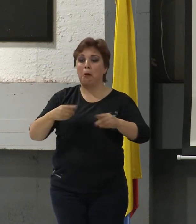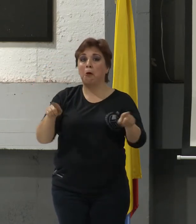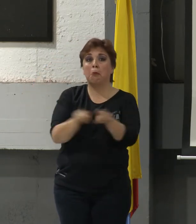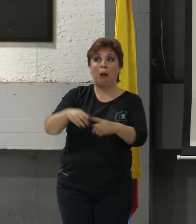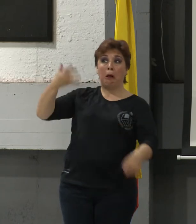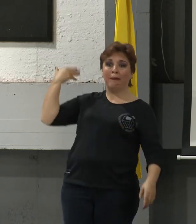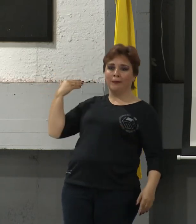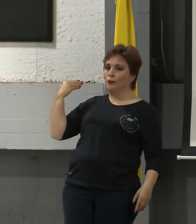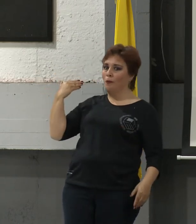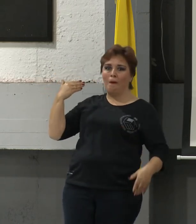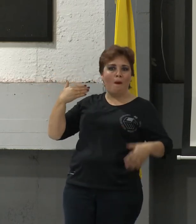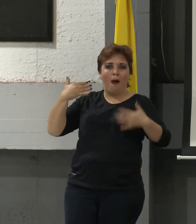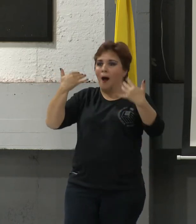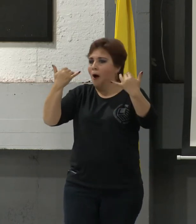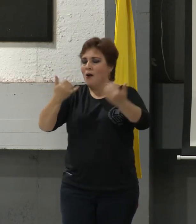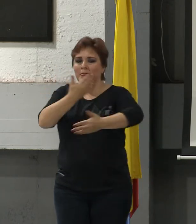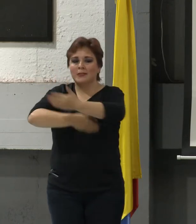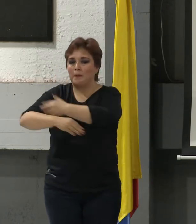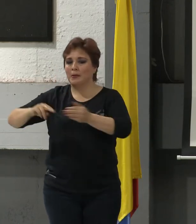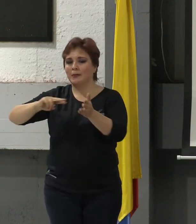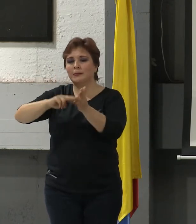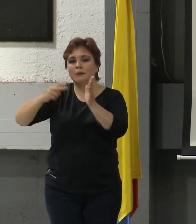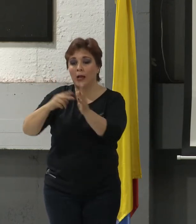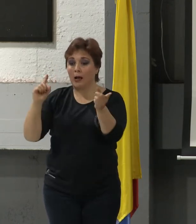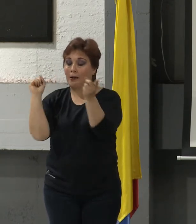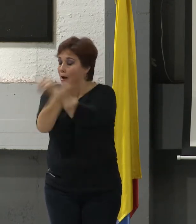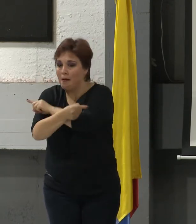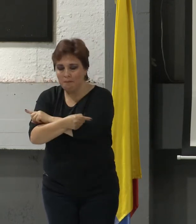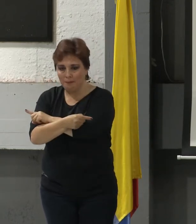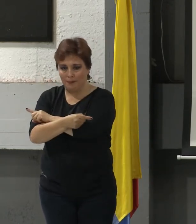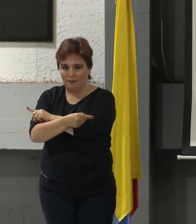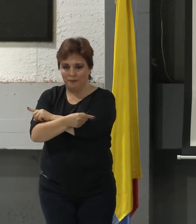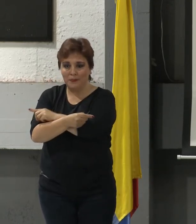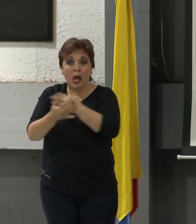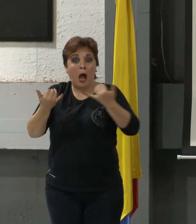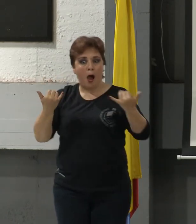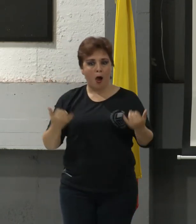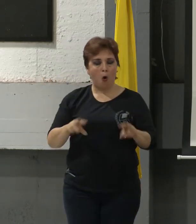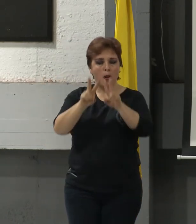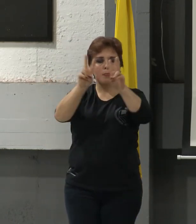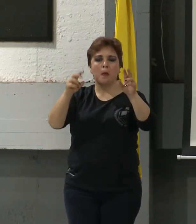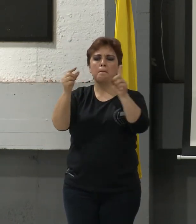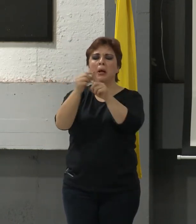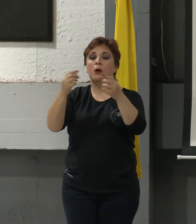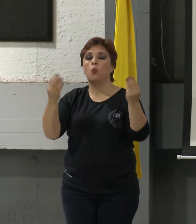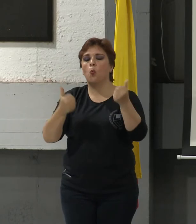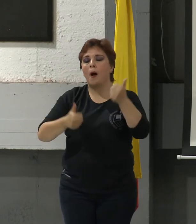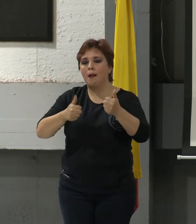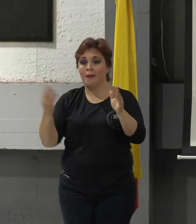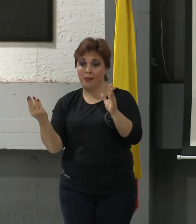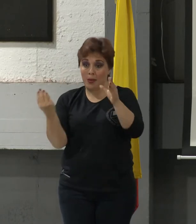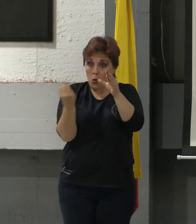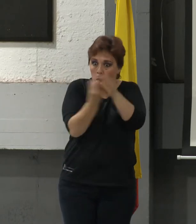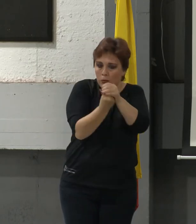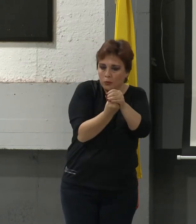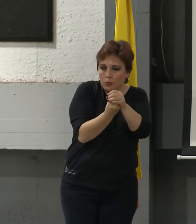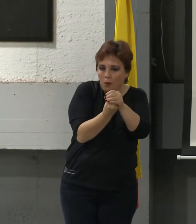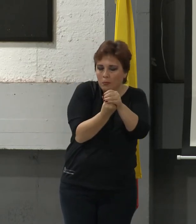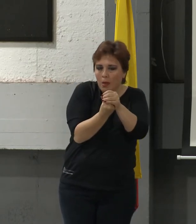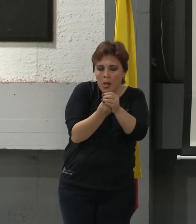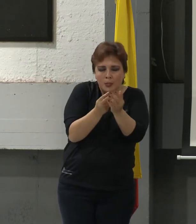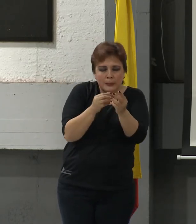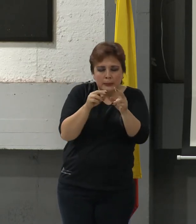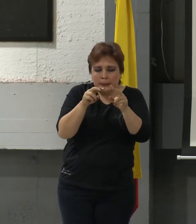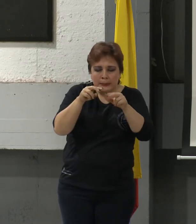eso estamos hablando de inclusión y es un concepto que tiene muchísimos matices pero queremos trabajar a fondo